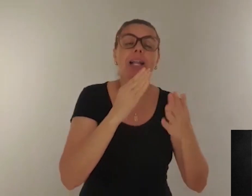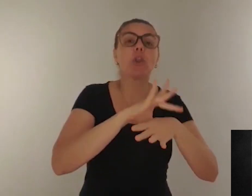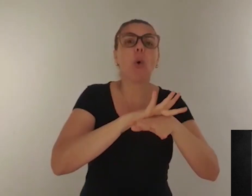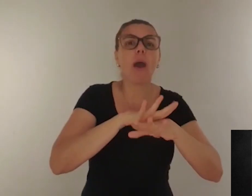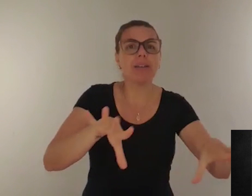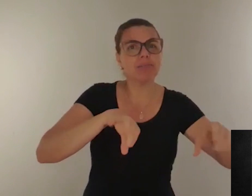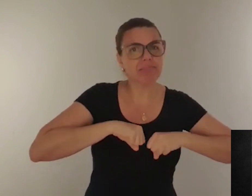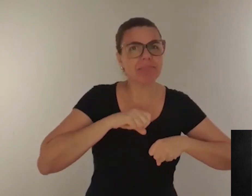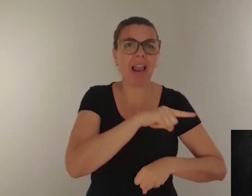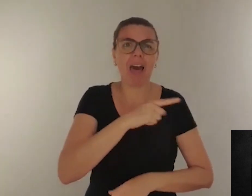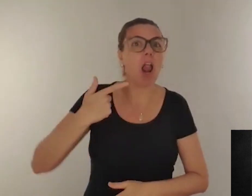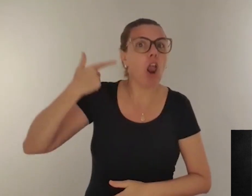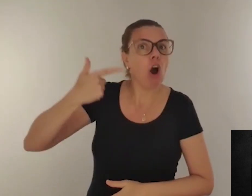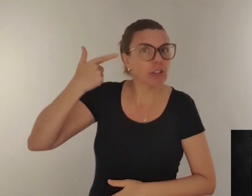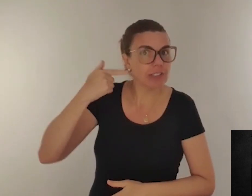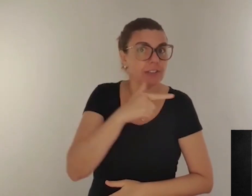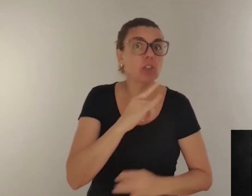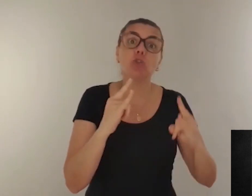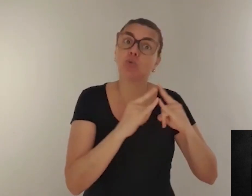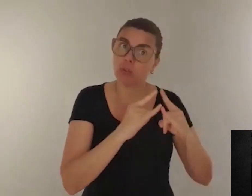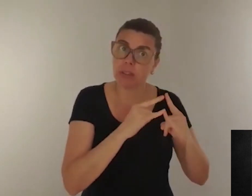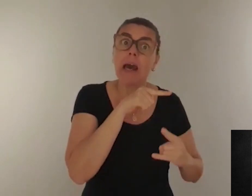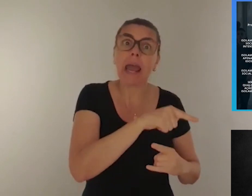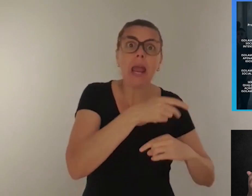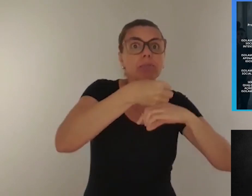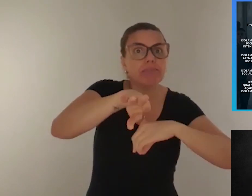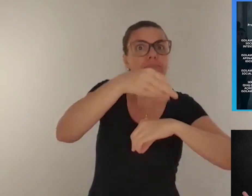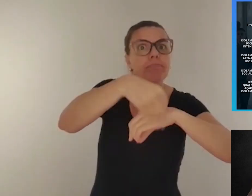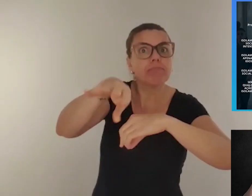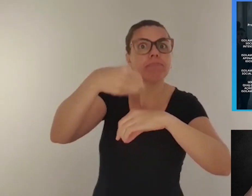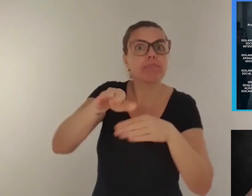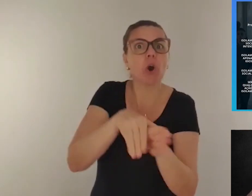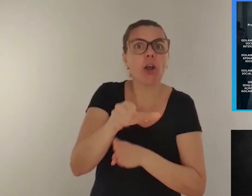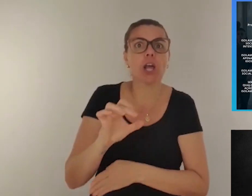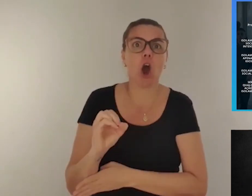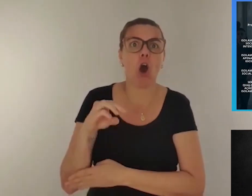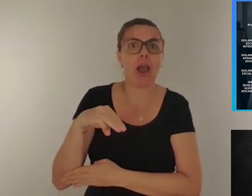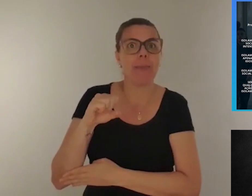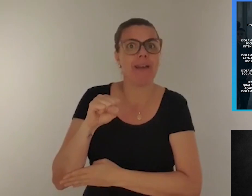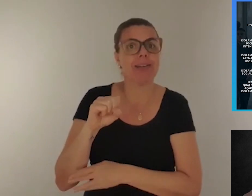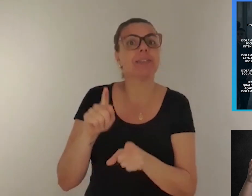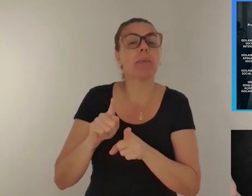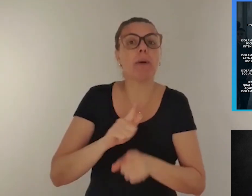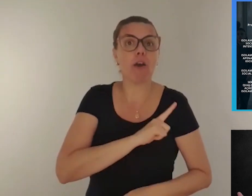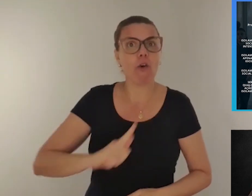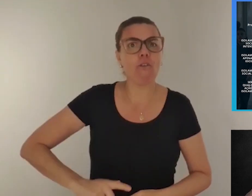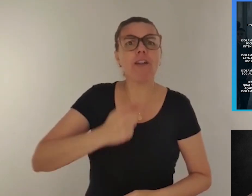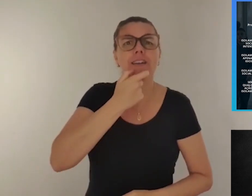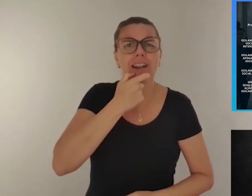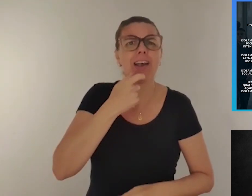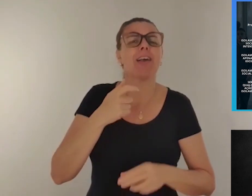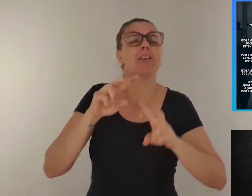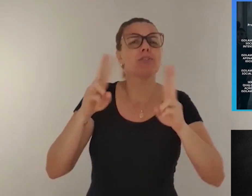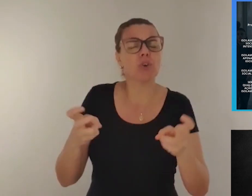de Análises de Doenças Infecciosas do Imperial College de Londres, que é a instituição que monta o time de cientistas que orientou a OMS e